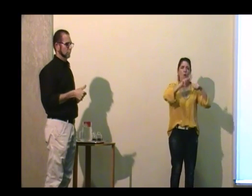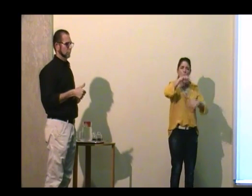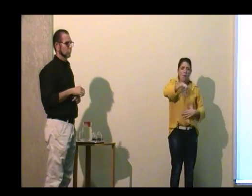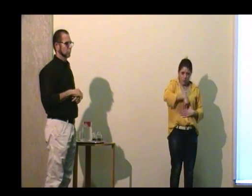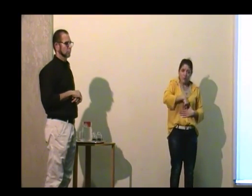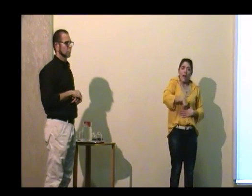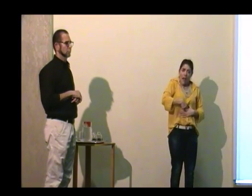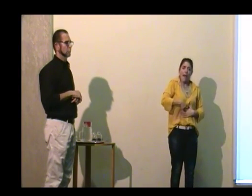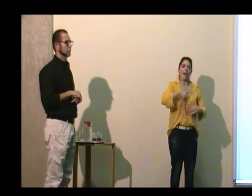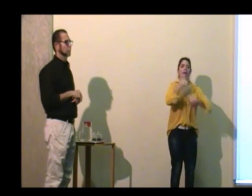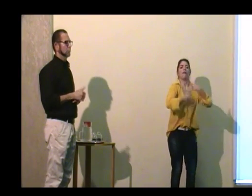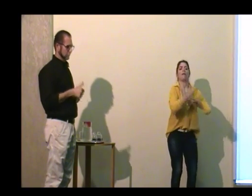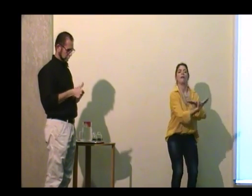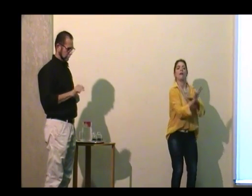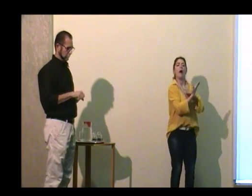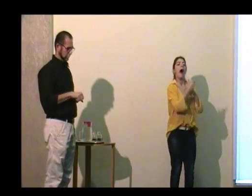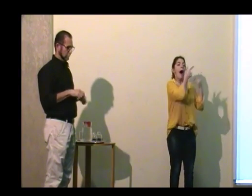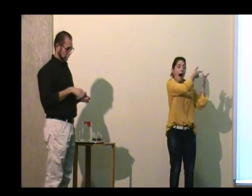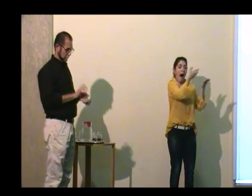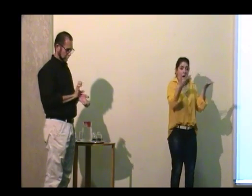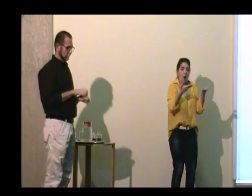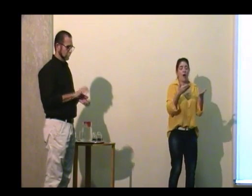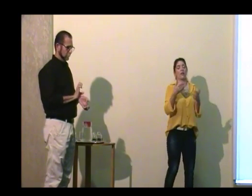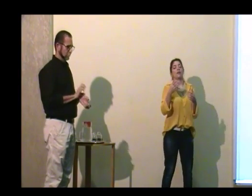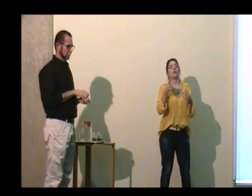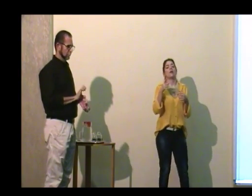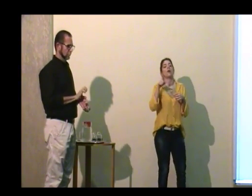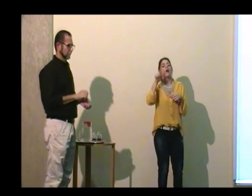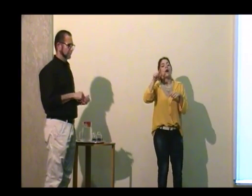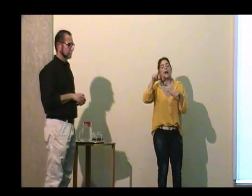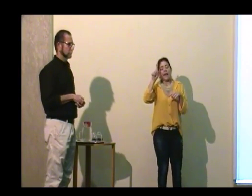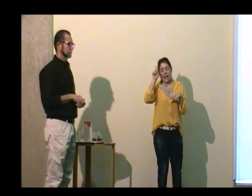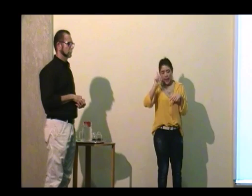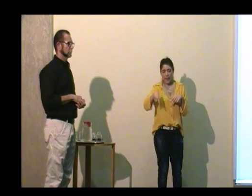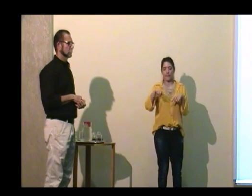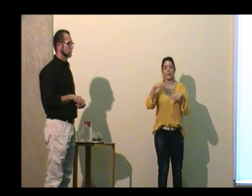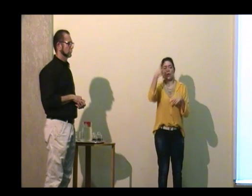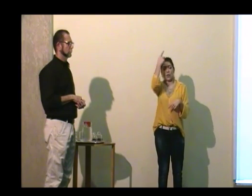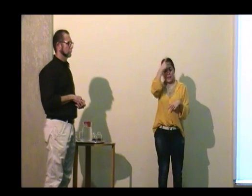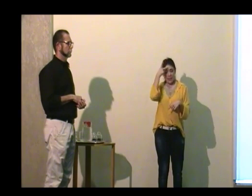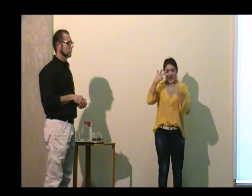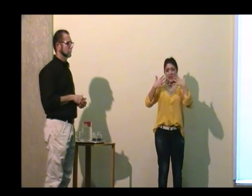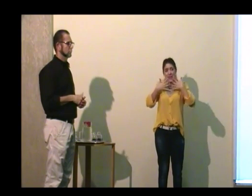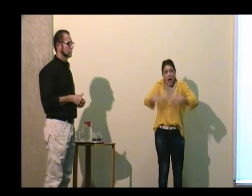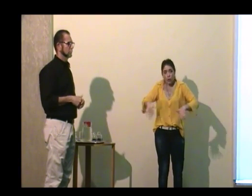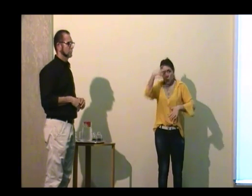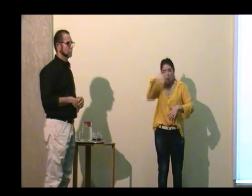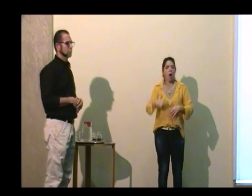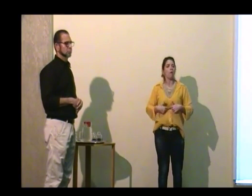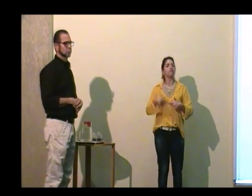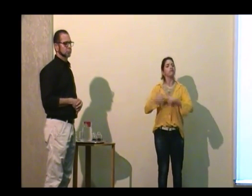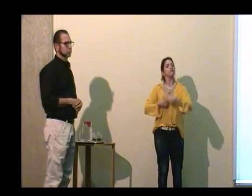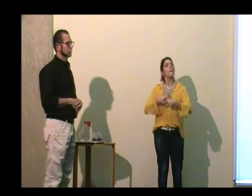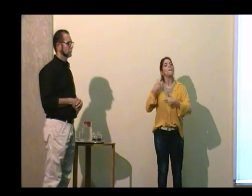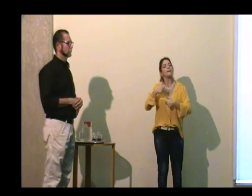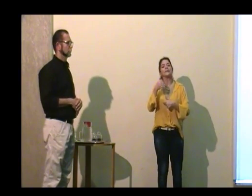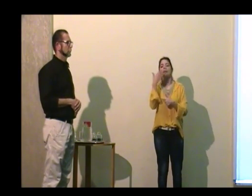Vocês já viram, né? Academias tem esses produtos, né? Ajudam o pâncreas a trabalhar para produzir energia, produzir